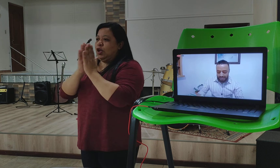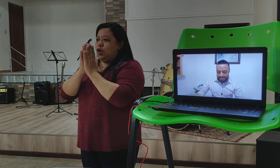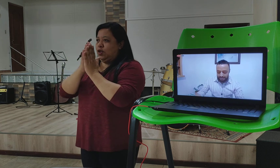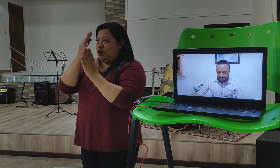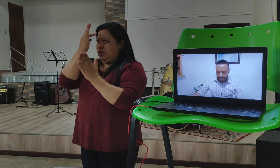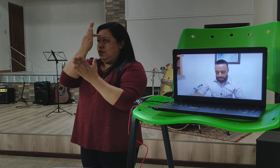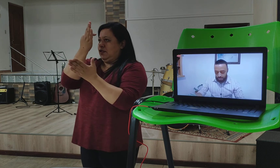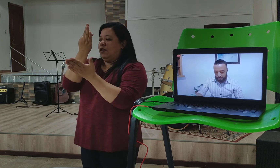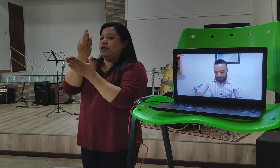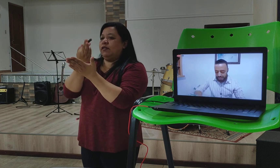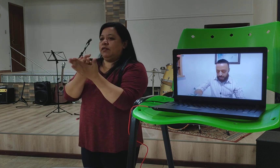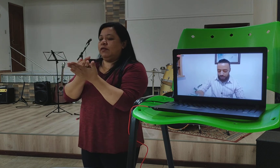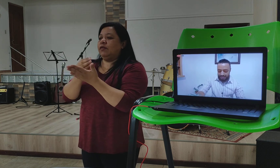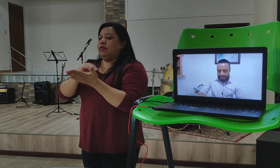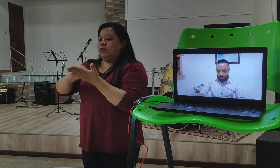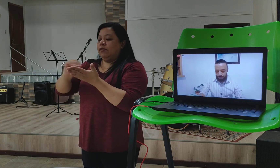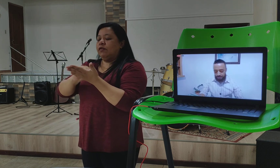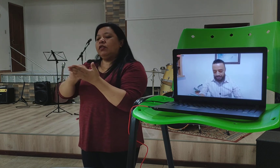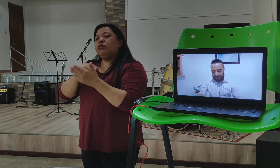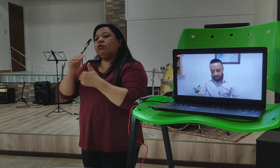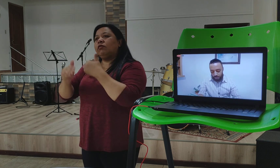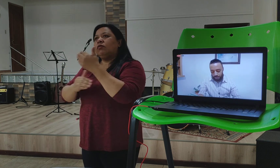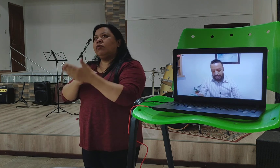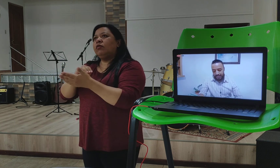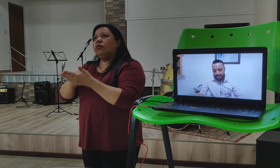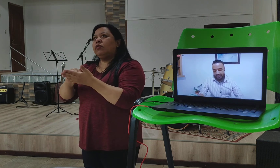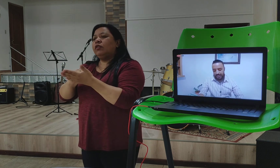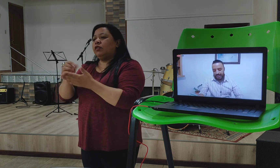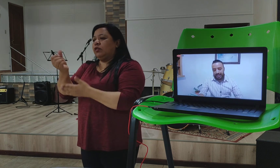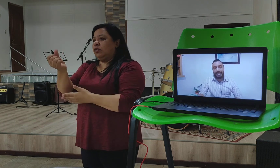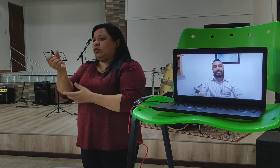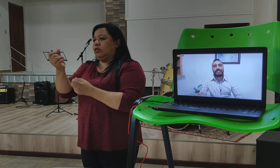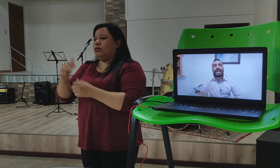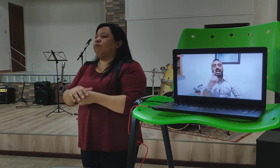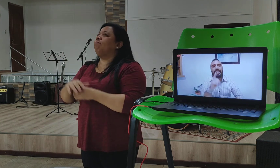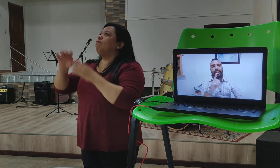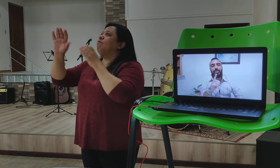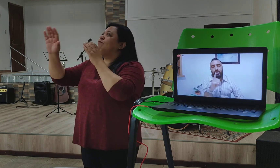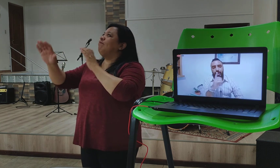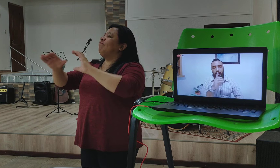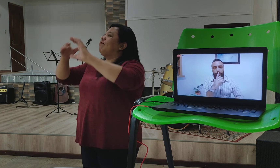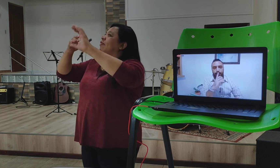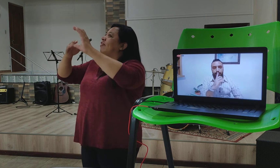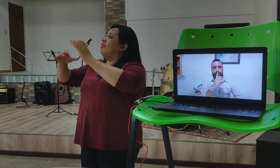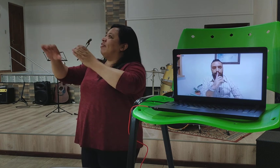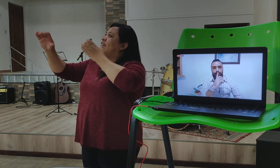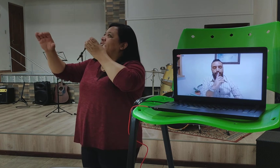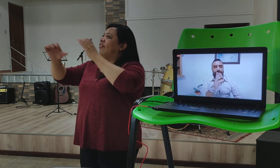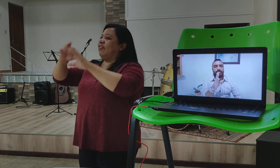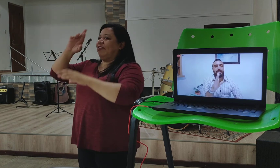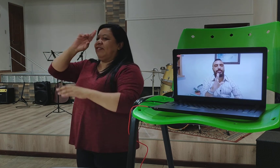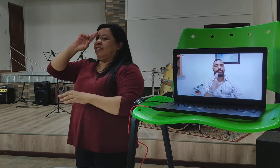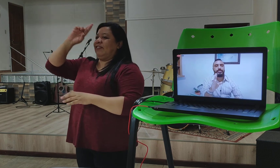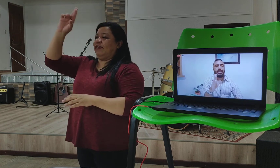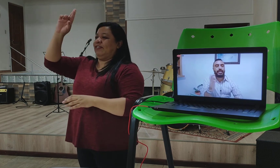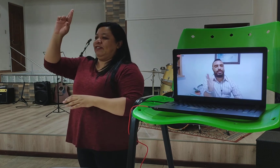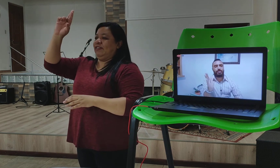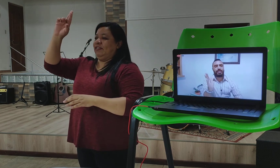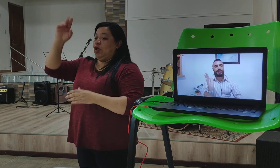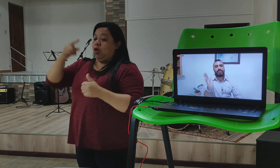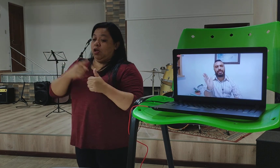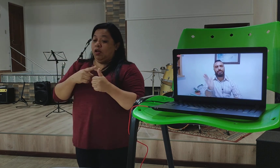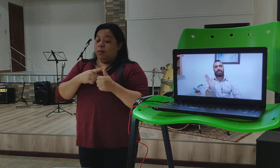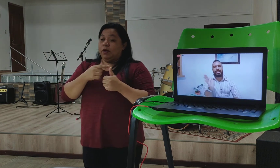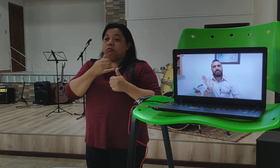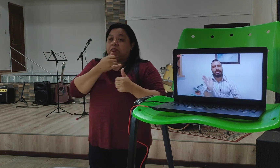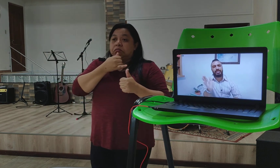a palavra, a oração no versículo 6. Cantarei ao Senhor. Presta atenção nisso. Será que esse homem